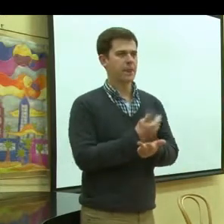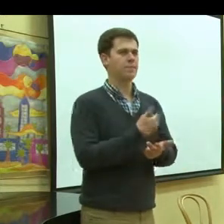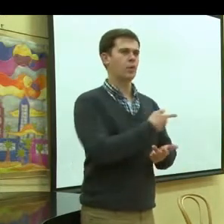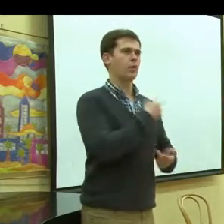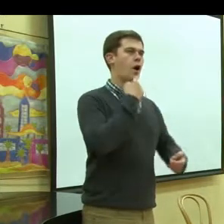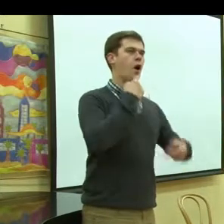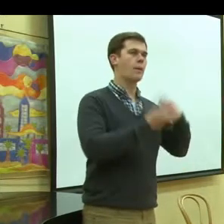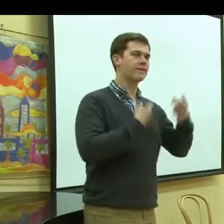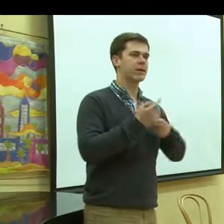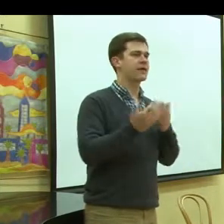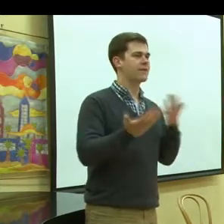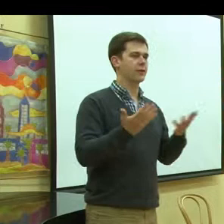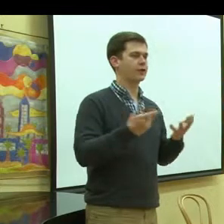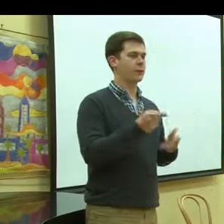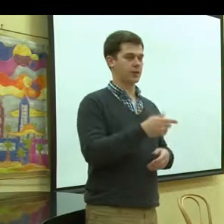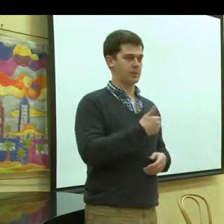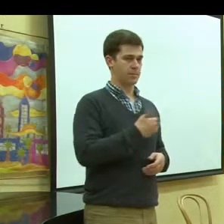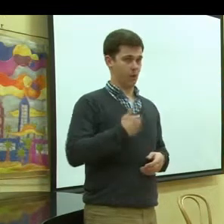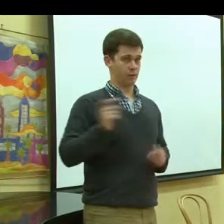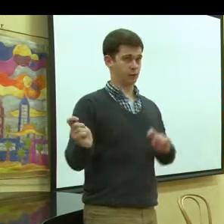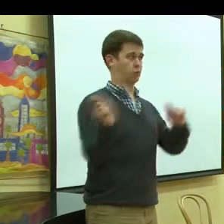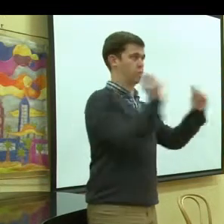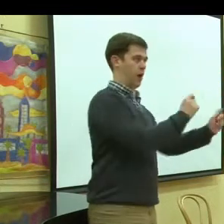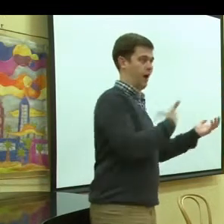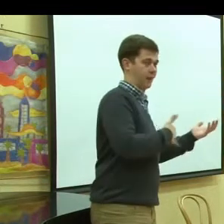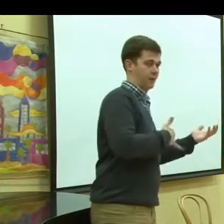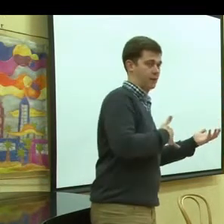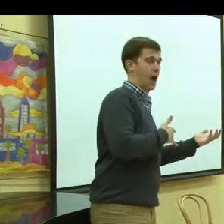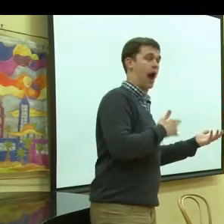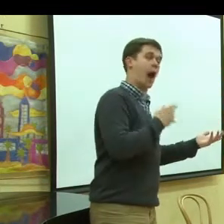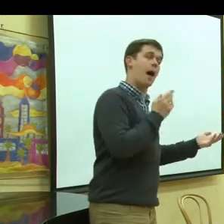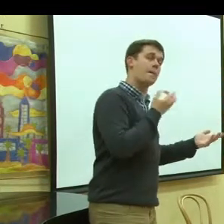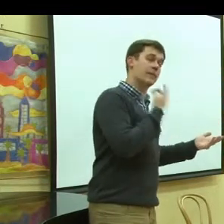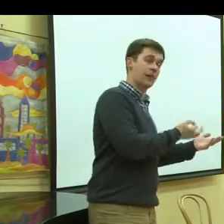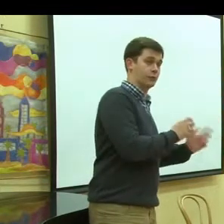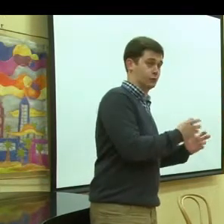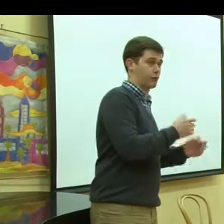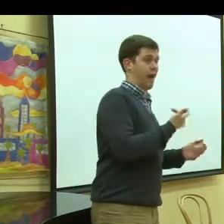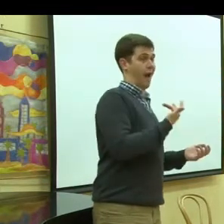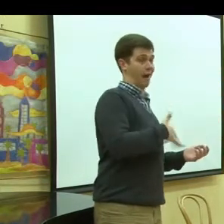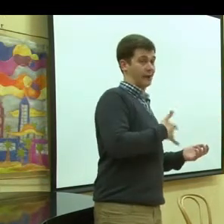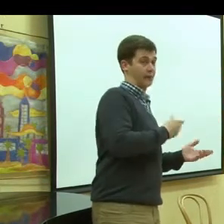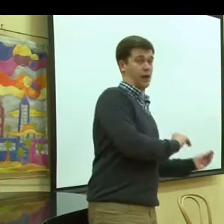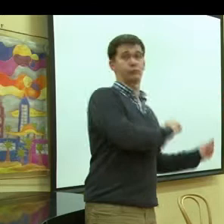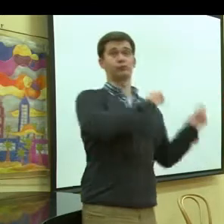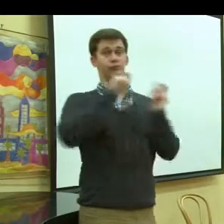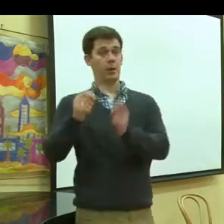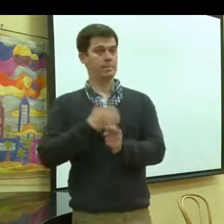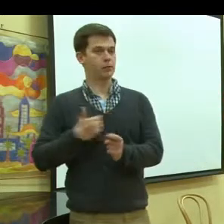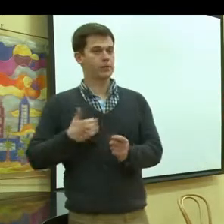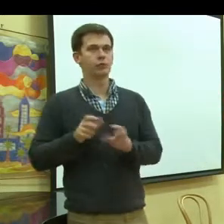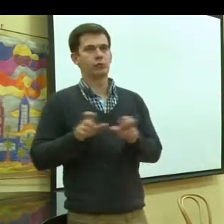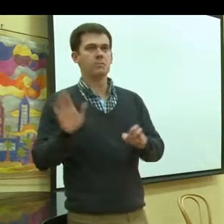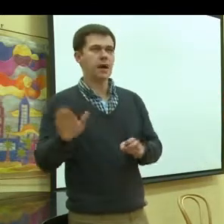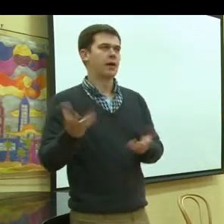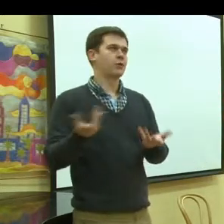opowiadaliście trochę o Polakach w Argentynie, a jak wygląda kwestia Argentyńczyków w Polsce? Czy wy się jakoś też trzymacie? Macie swoje, nie wiem,